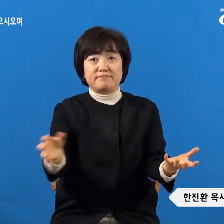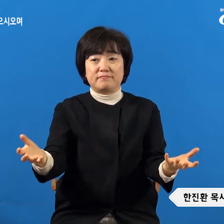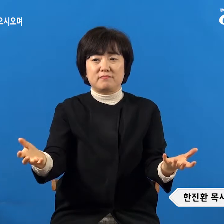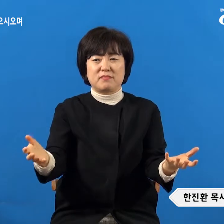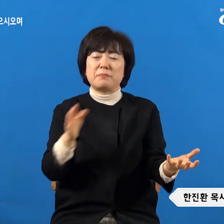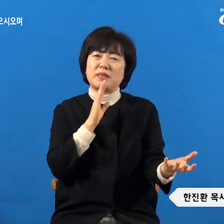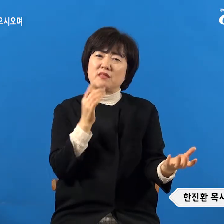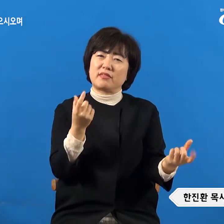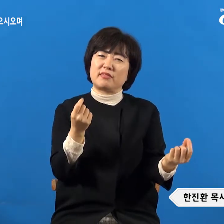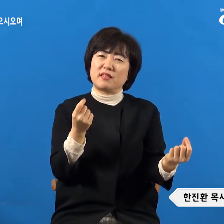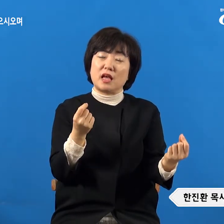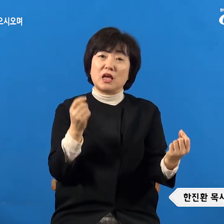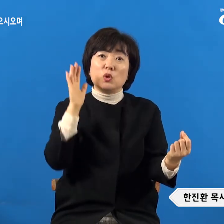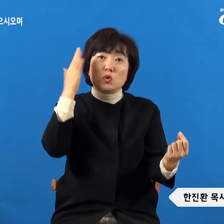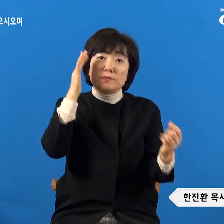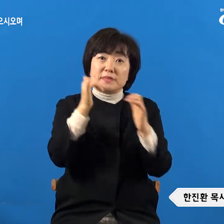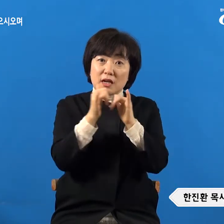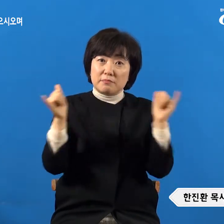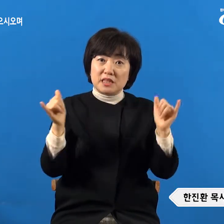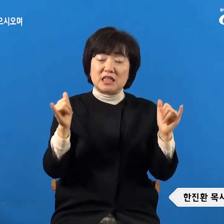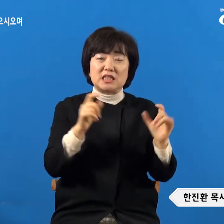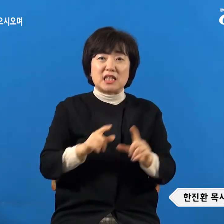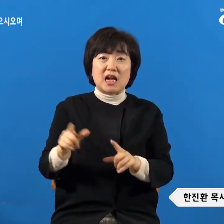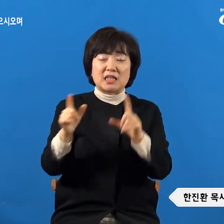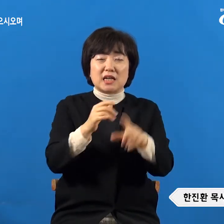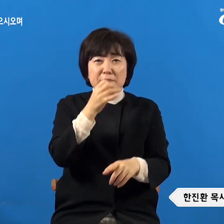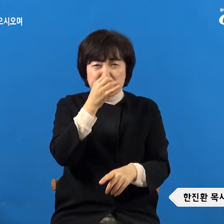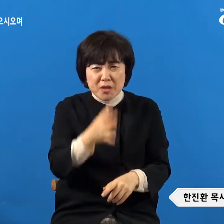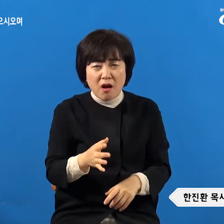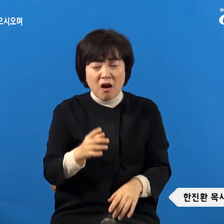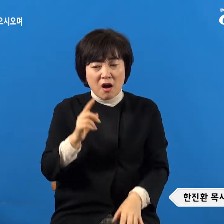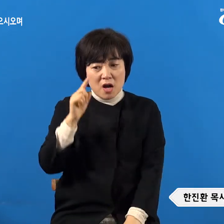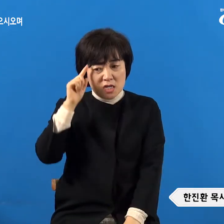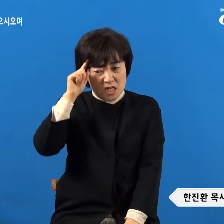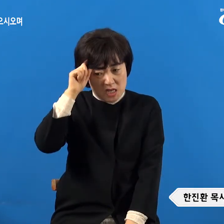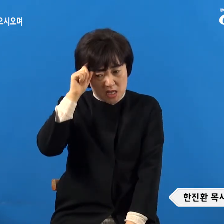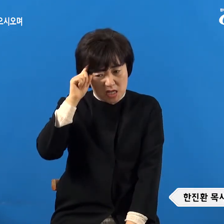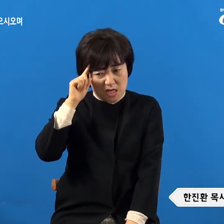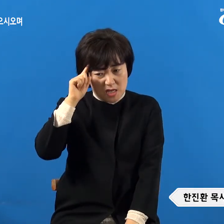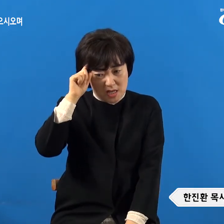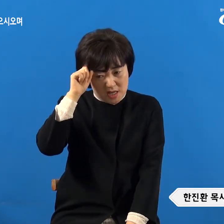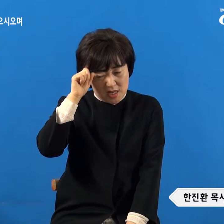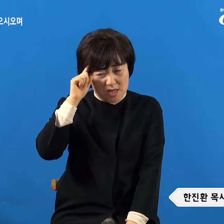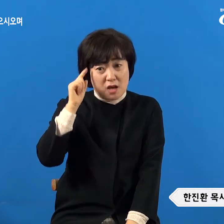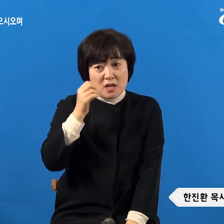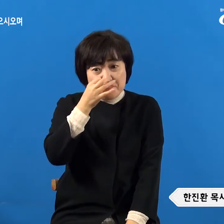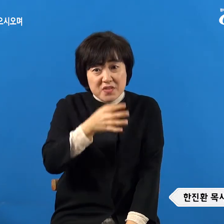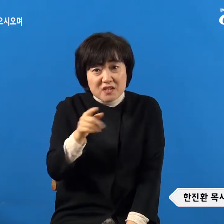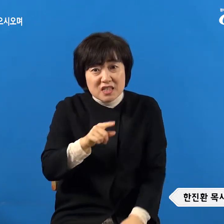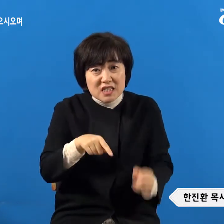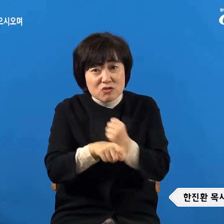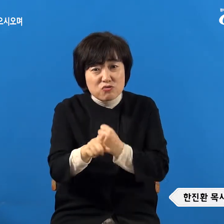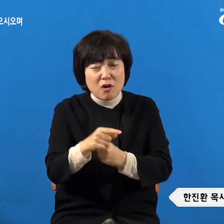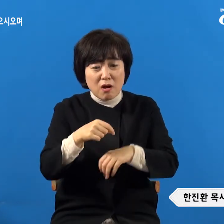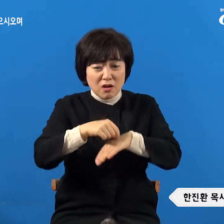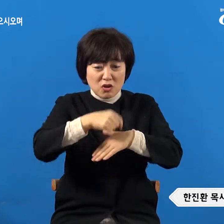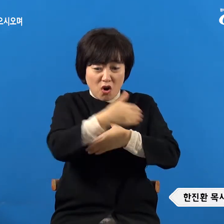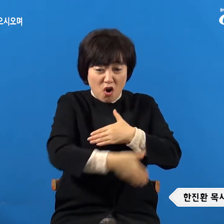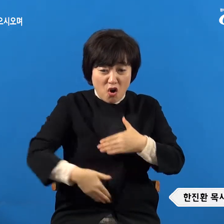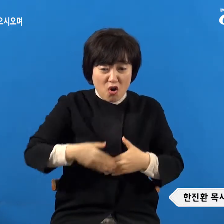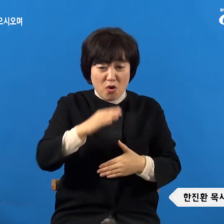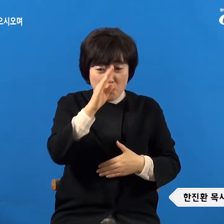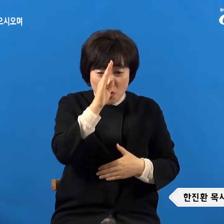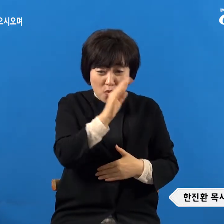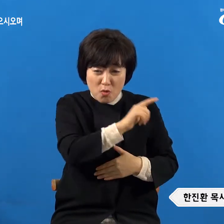현대인들이 살기가 피곤하고 그냥 스트레스를 감당을 못하는 것은 육체적인 스트레스 때문이 아니라 주로